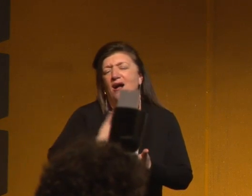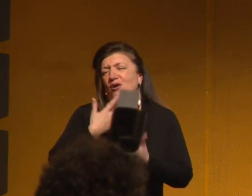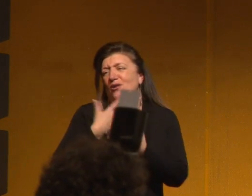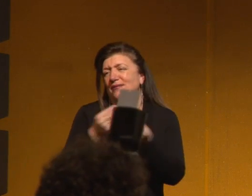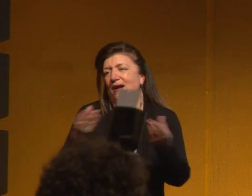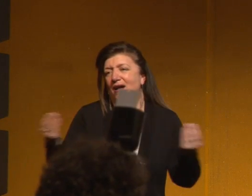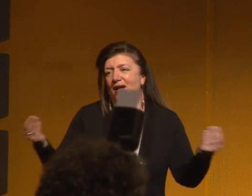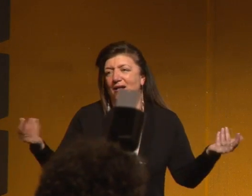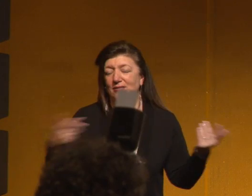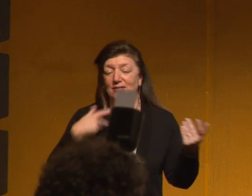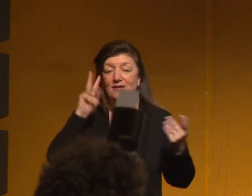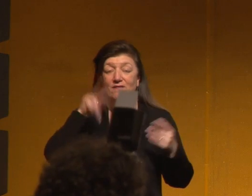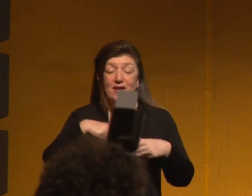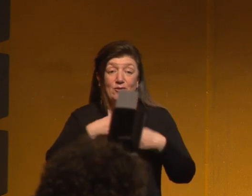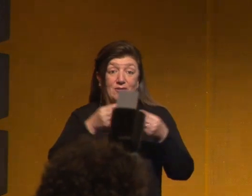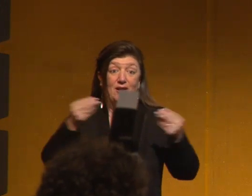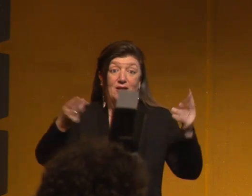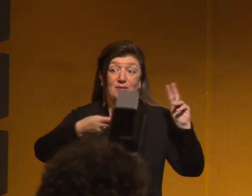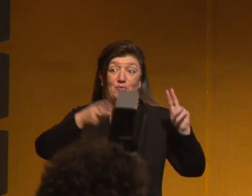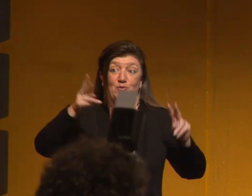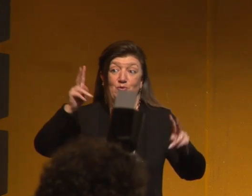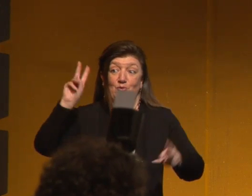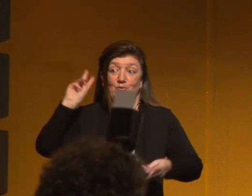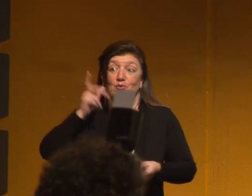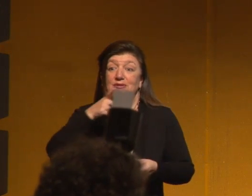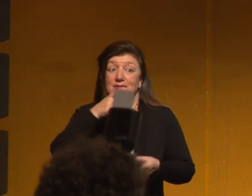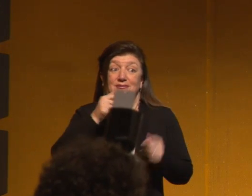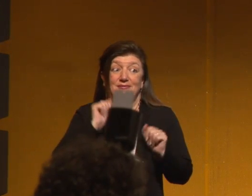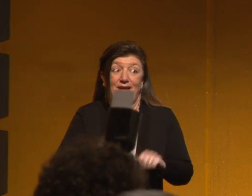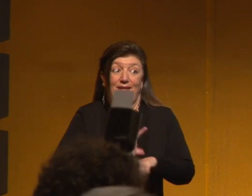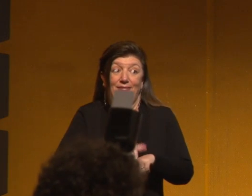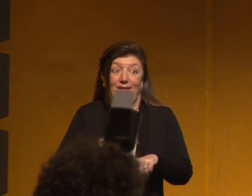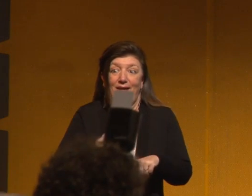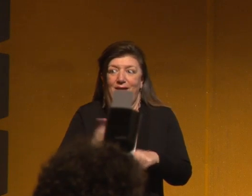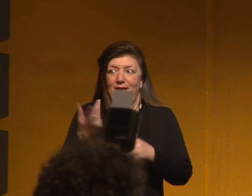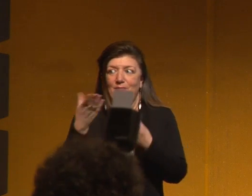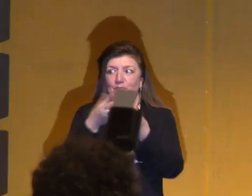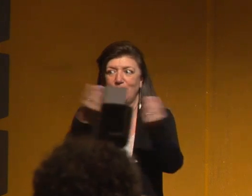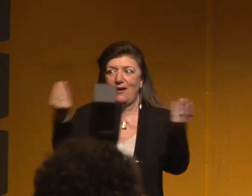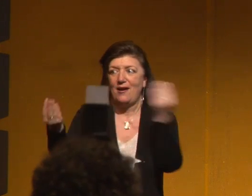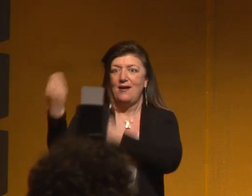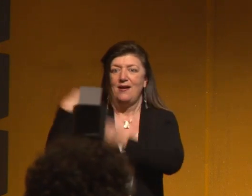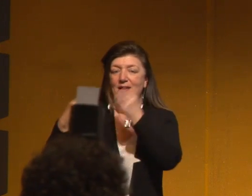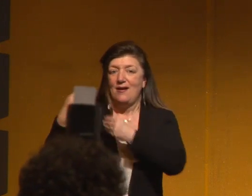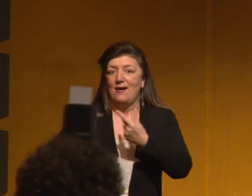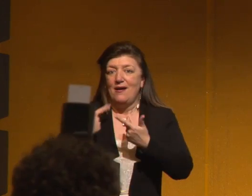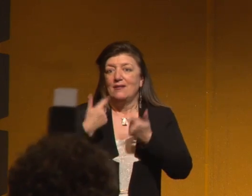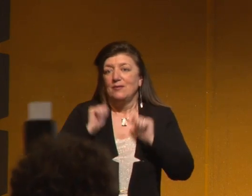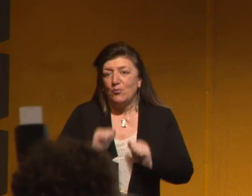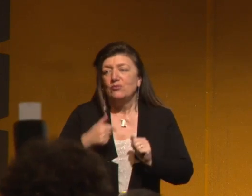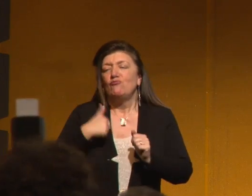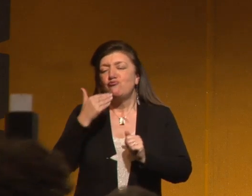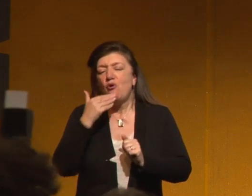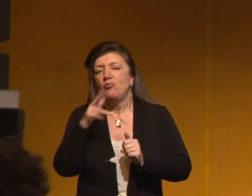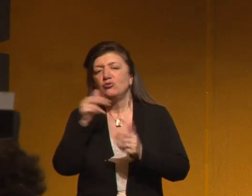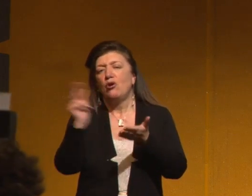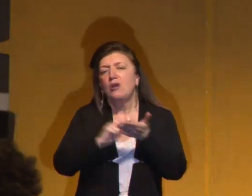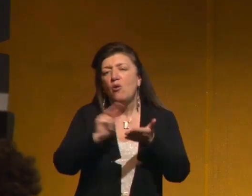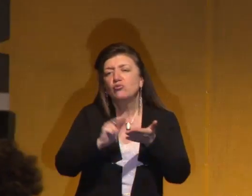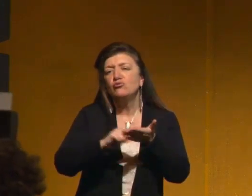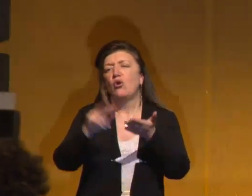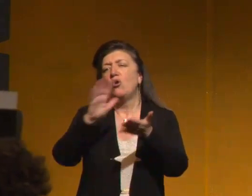sarebbero stati molti di più se avessimo potuto assecondare richiesta di tanti grandi autori editori donne e uomini di cultura che